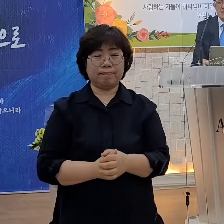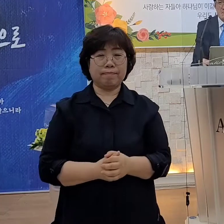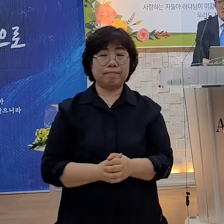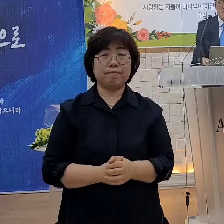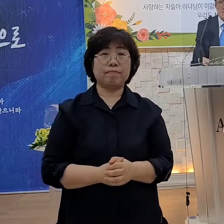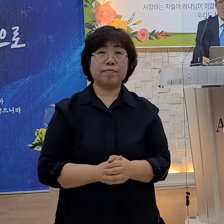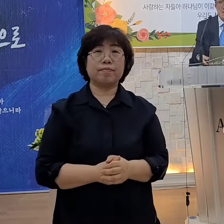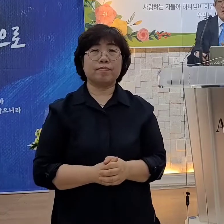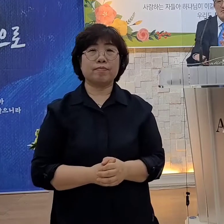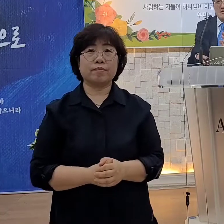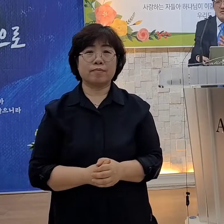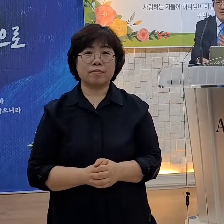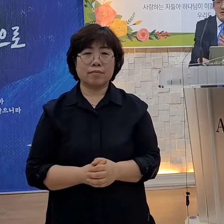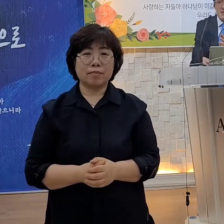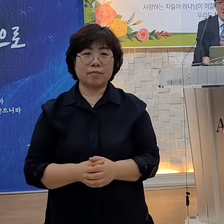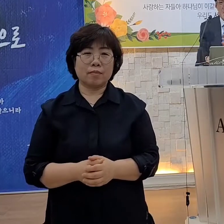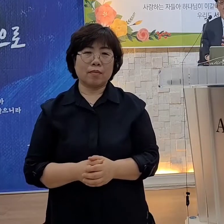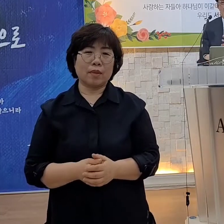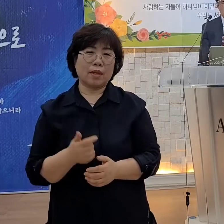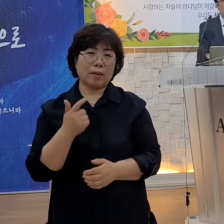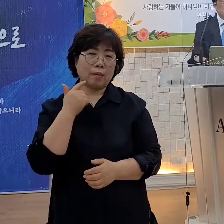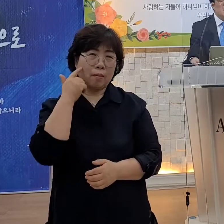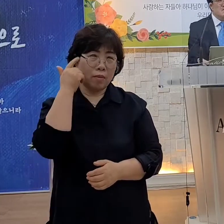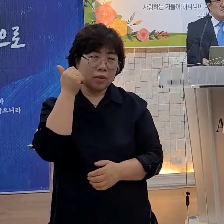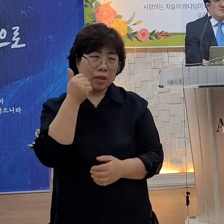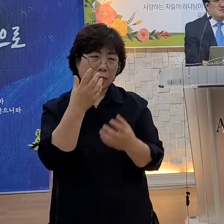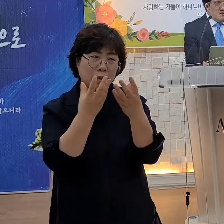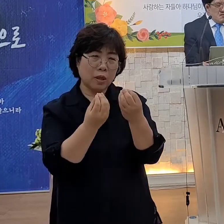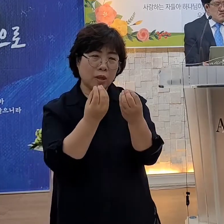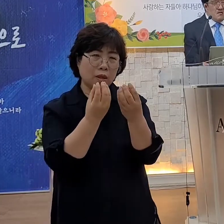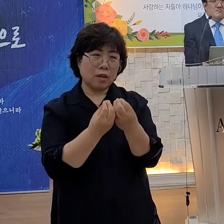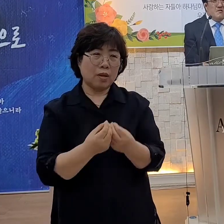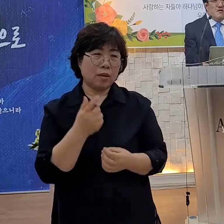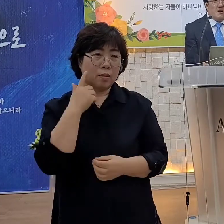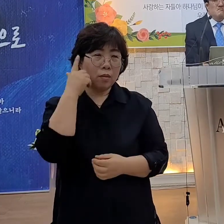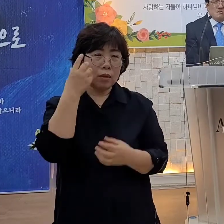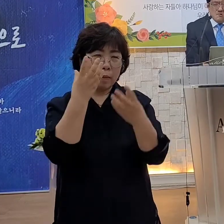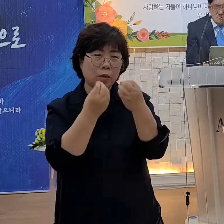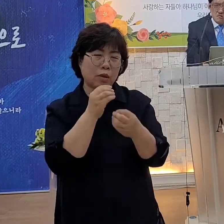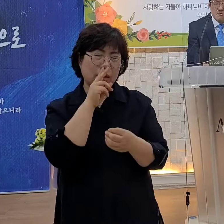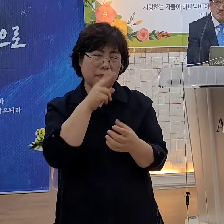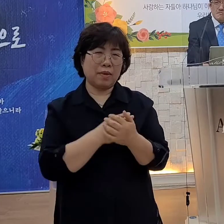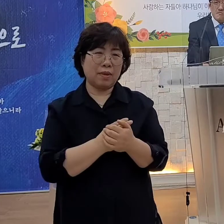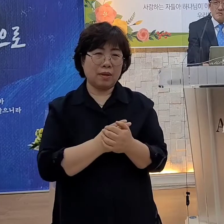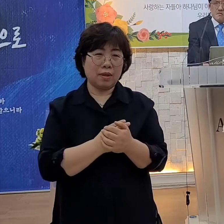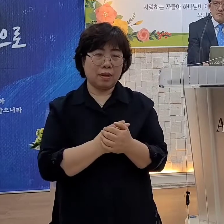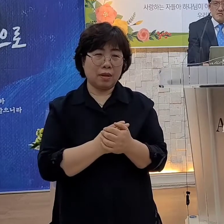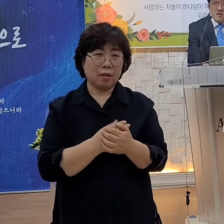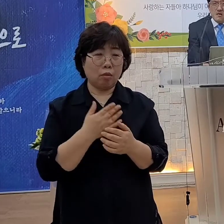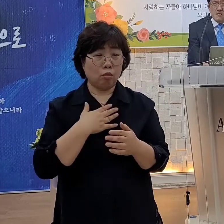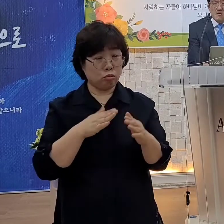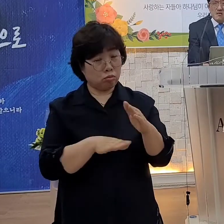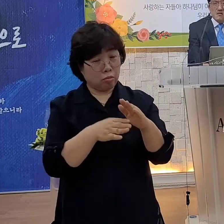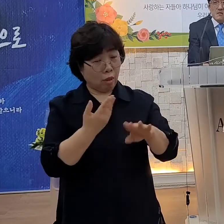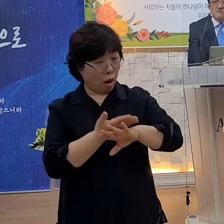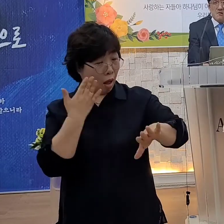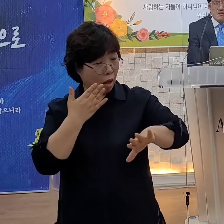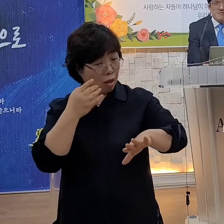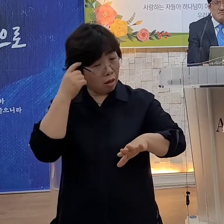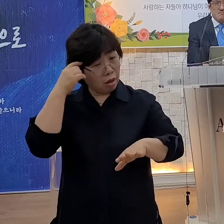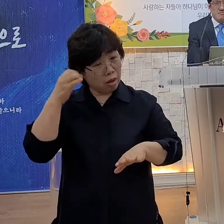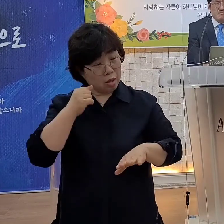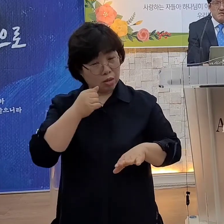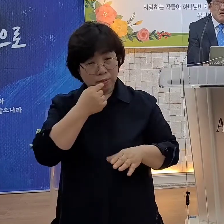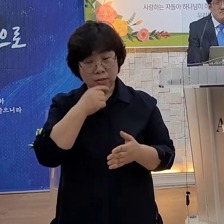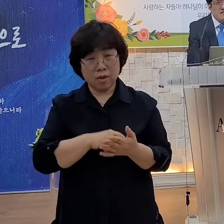물론 목사님 너무 극단적이신데 우리 가정은 그렇지 않습니다 하는 가정도 있을 수 있어요. 진짜 은혜인 줄